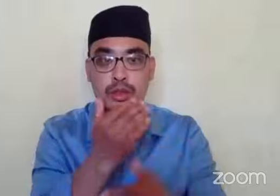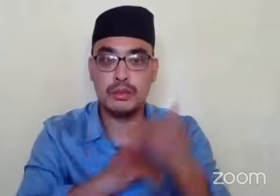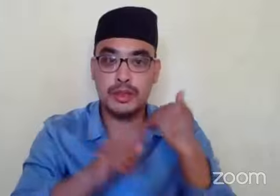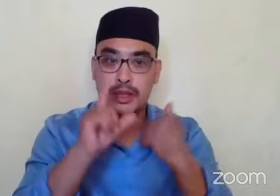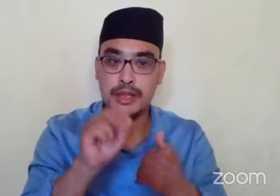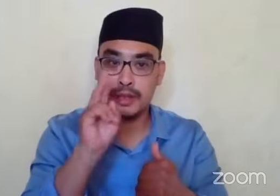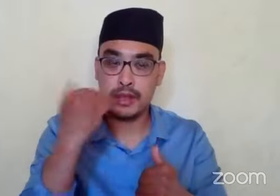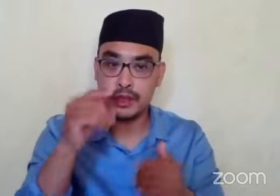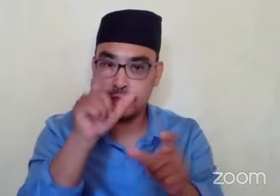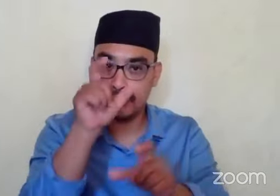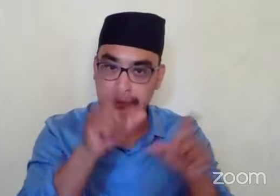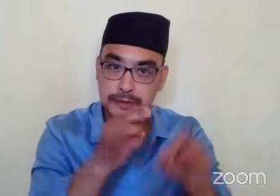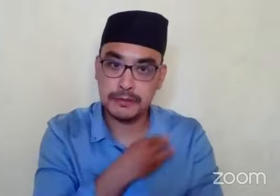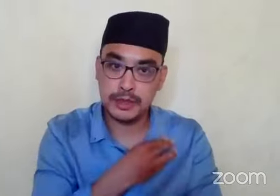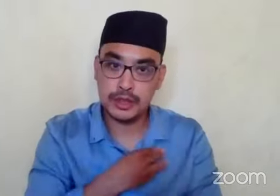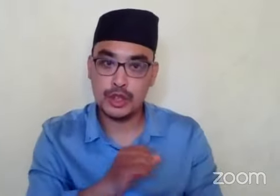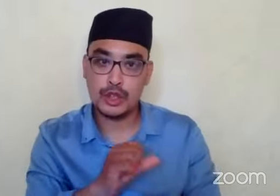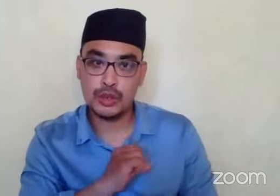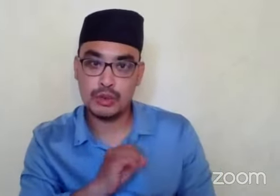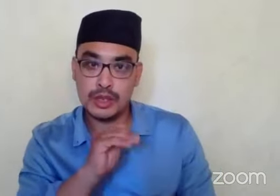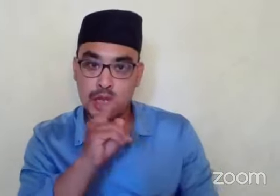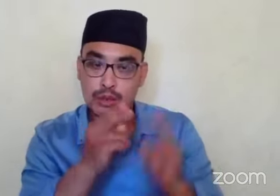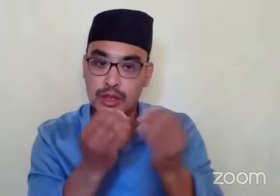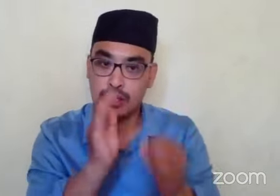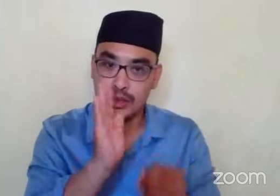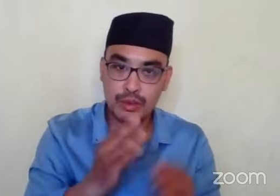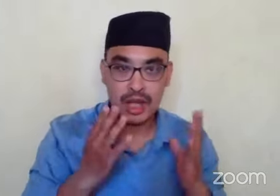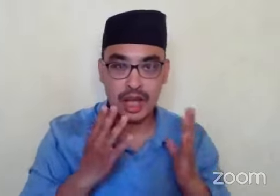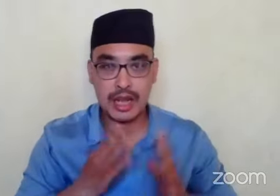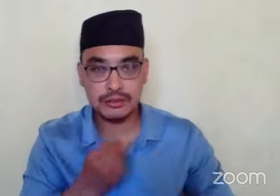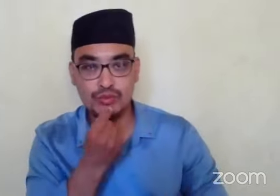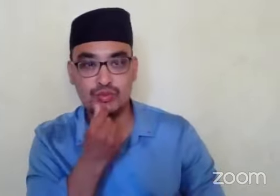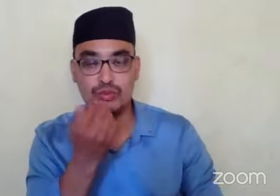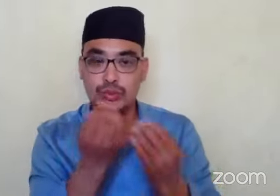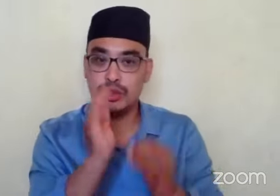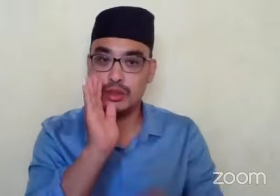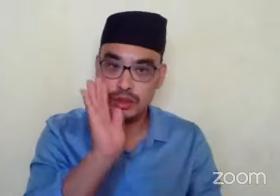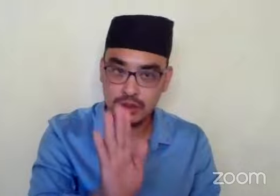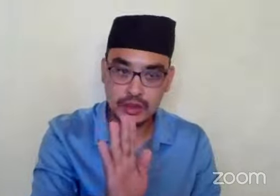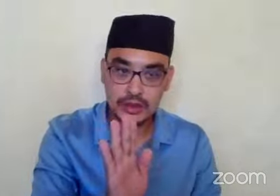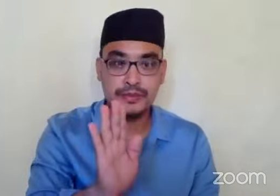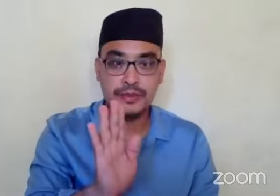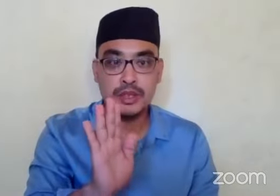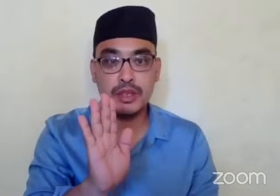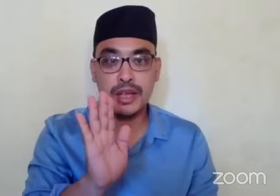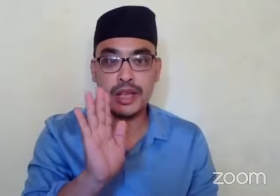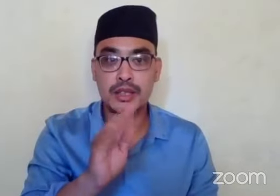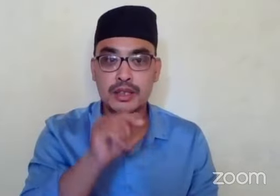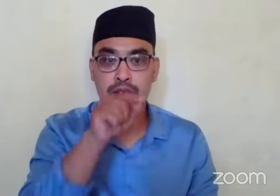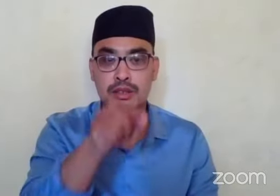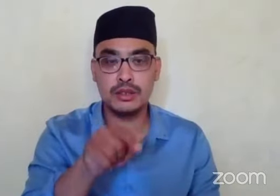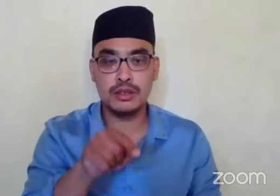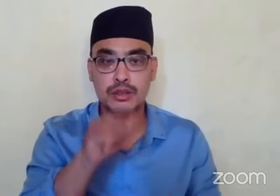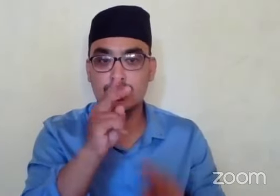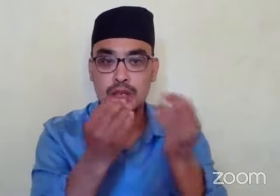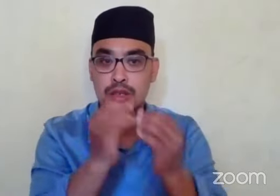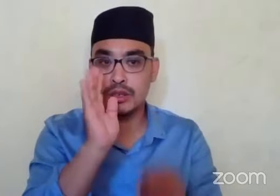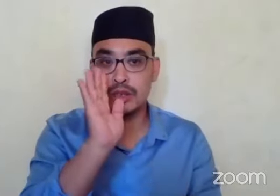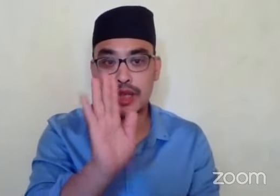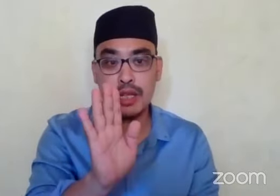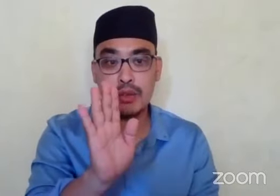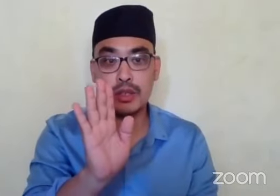भएका मानिसहरूले चाहिँ यौनिकताको कुरा गर्छौँ, प्लेजरको कुरा गर्छौँ, आफूलाई एक्सप्लोर गर्ने कुराहरू जब गर्छौँ तब चाहिँ